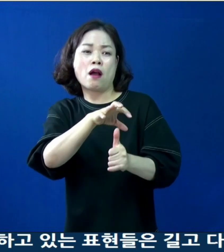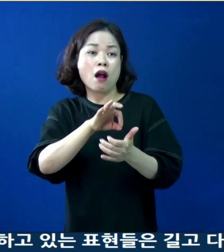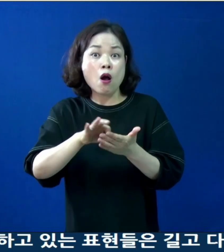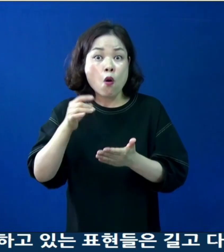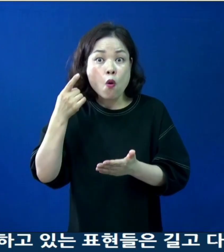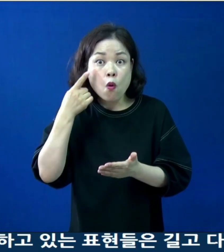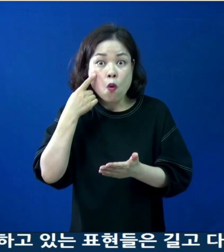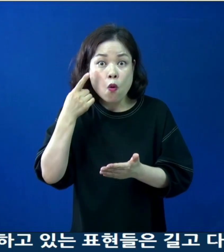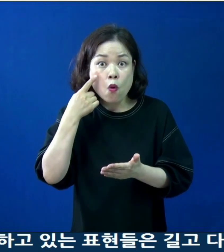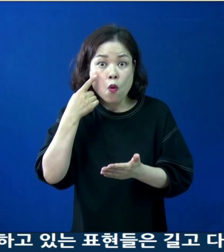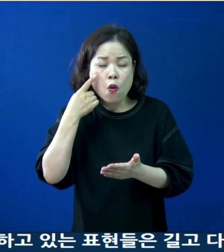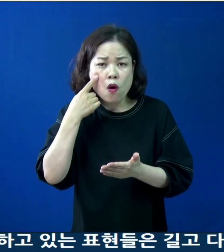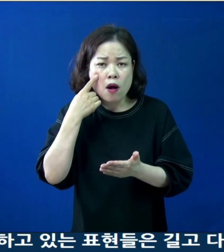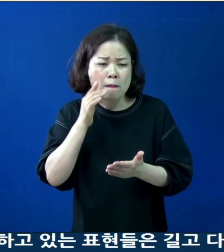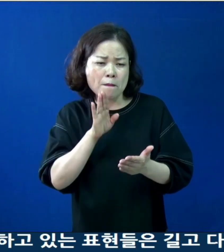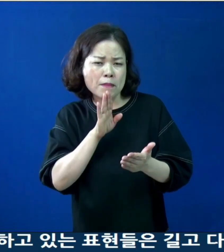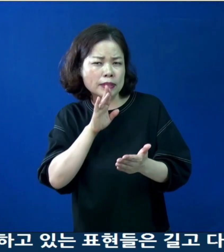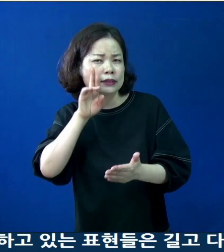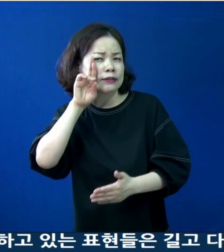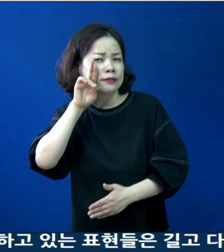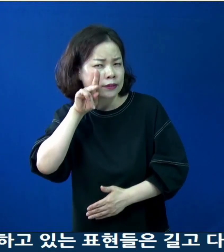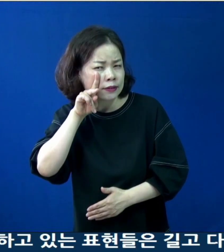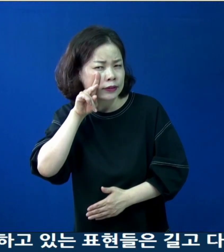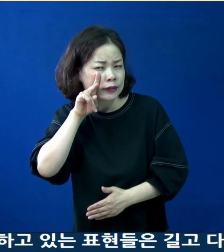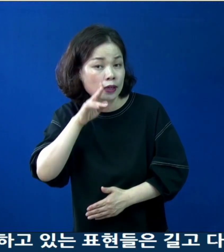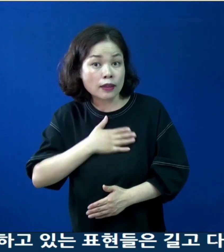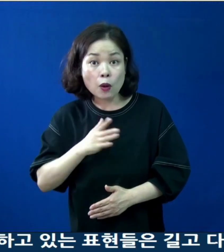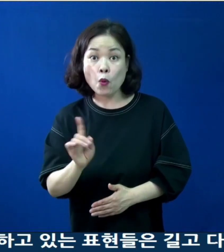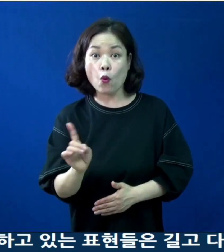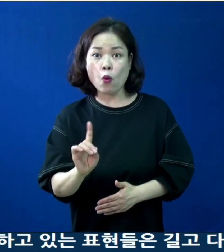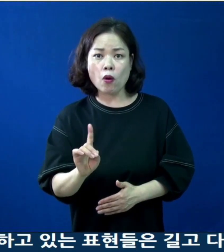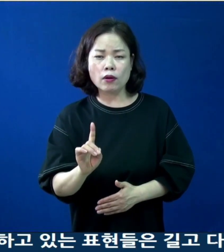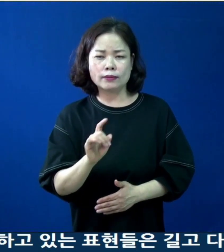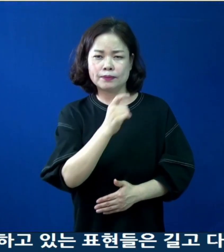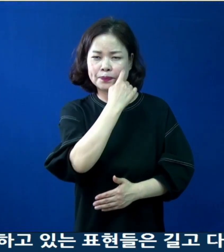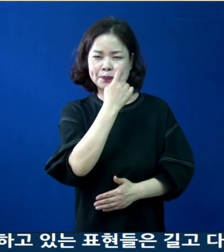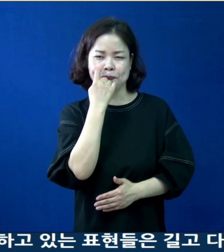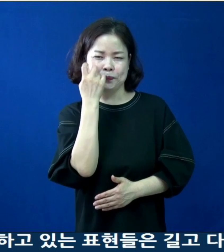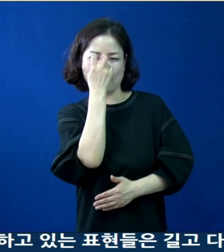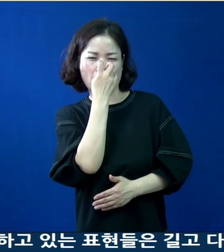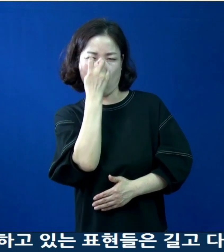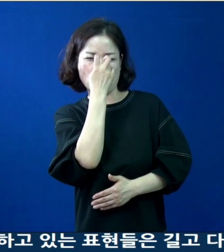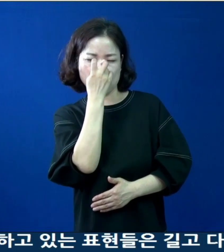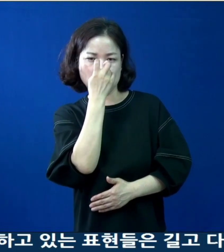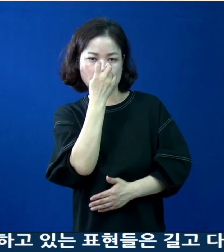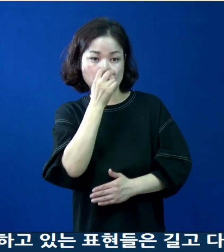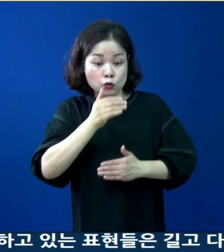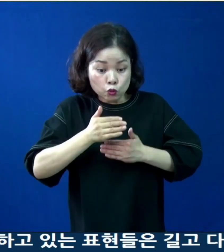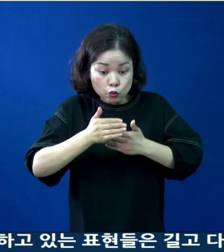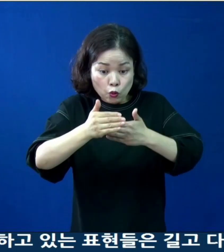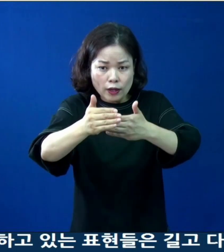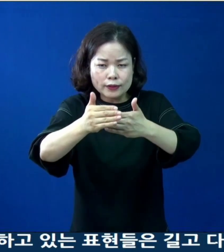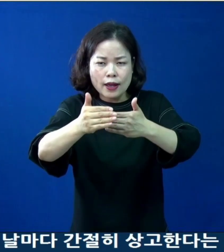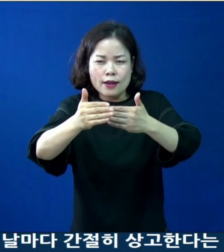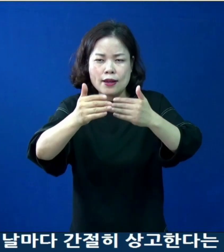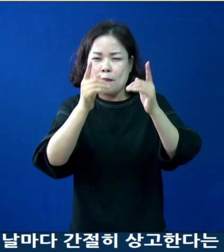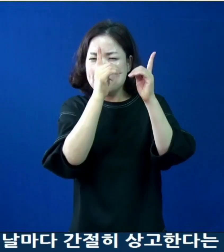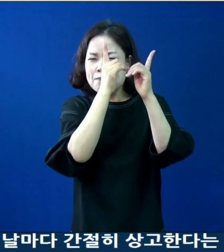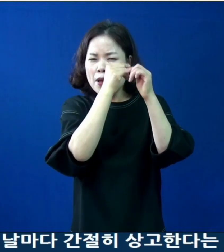적용해보니까 이게 맞는지 틀리는지를 내가 뭐해요? 검증하는 과정이 여기서 말하는